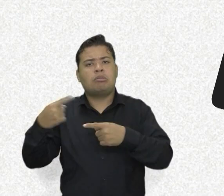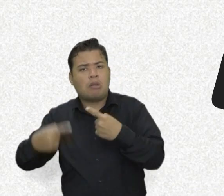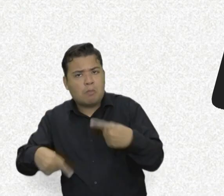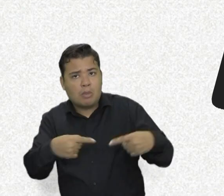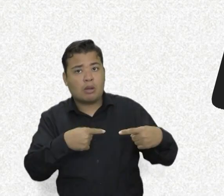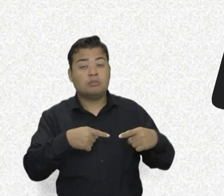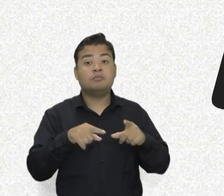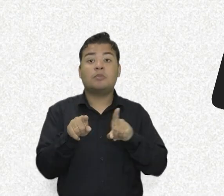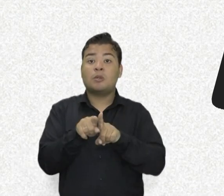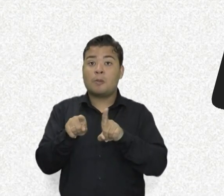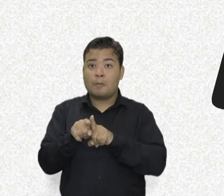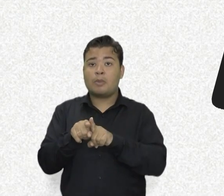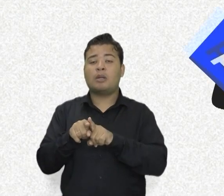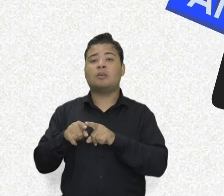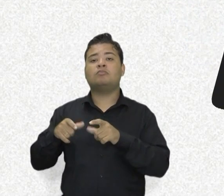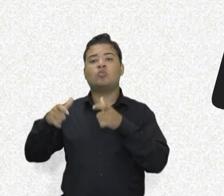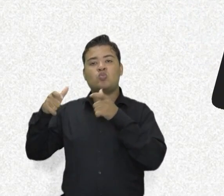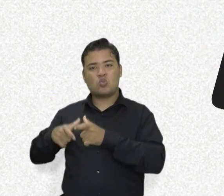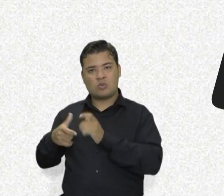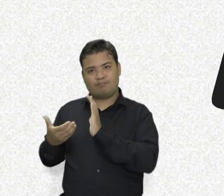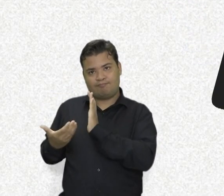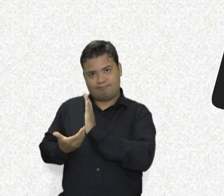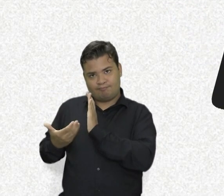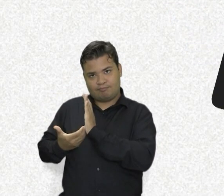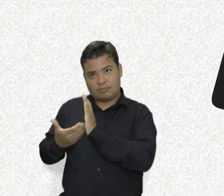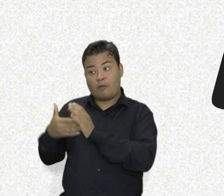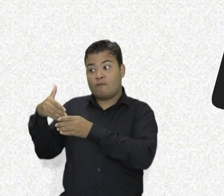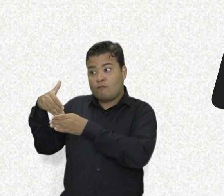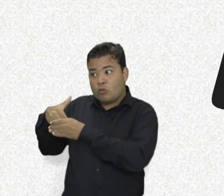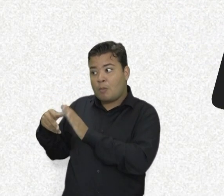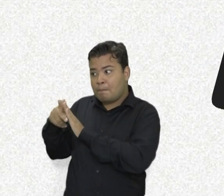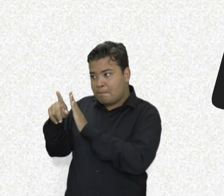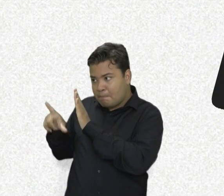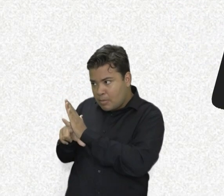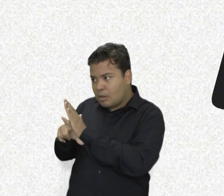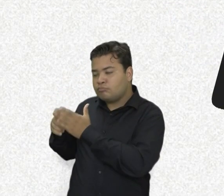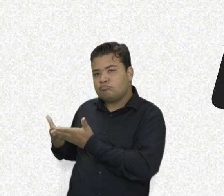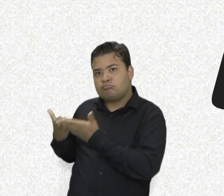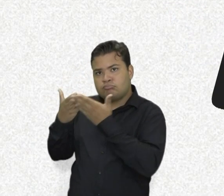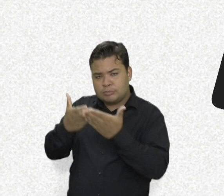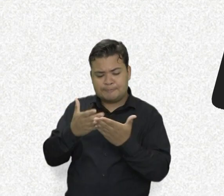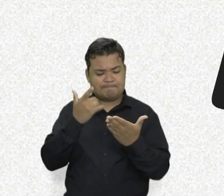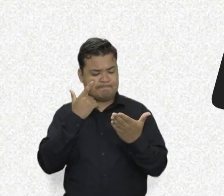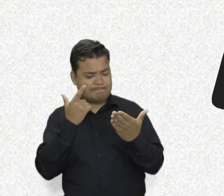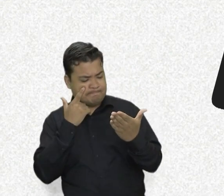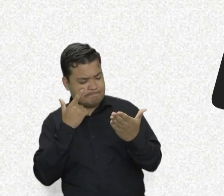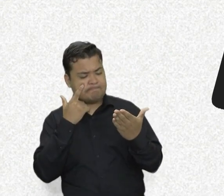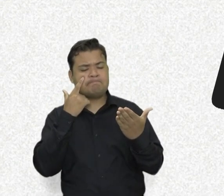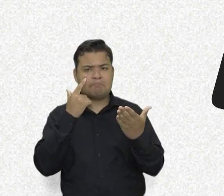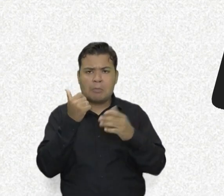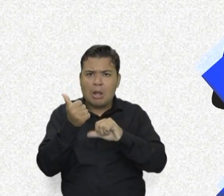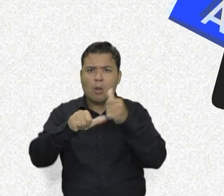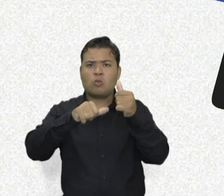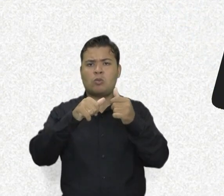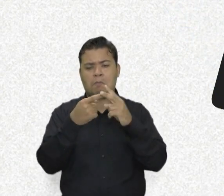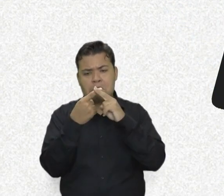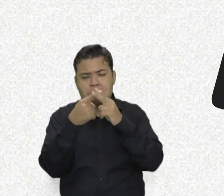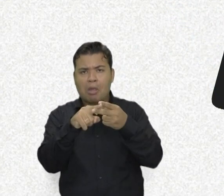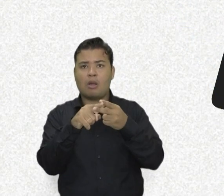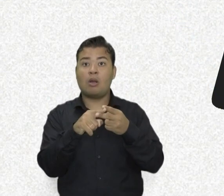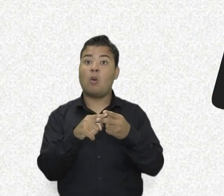propor e debater leis, além de analisar os projetos de leis votados pela Câmara dos Deputados,